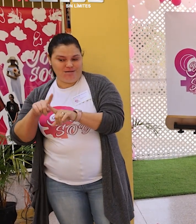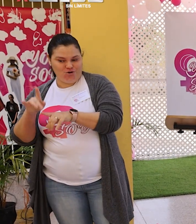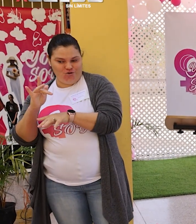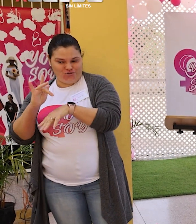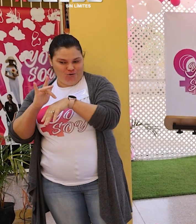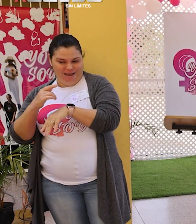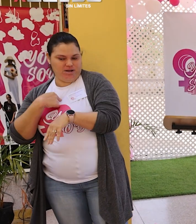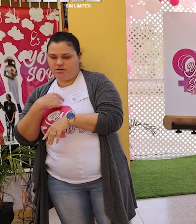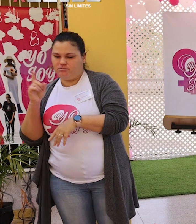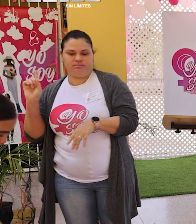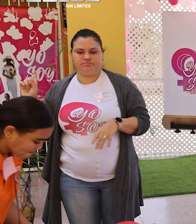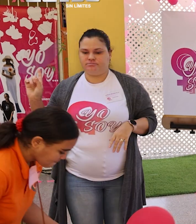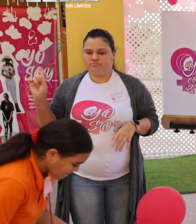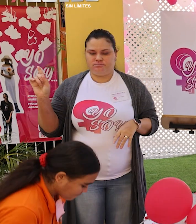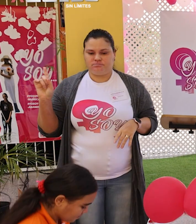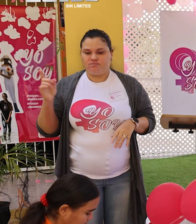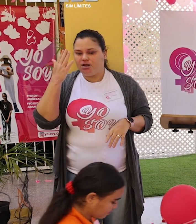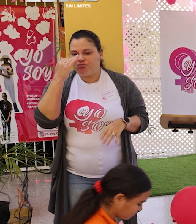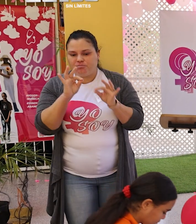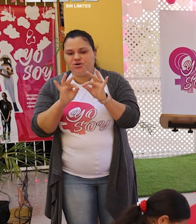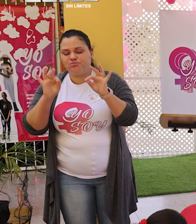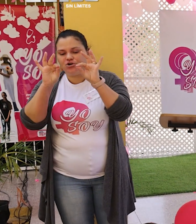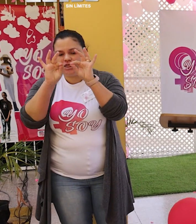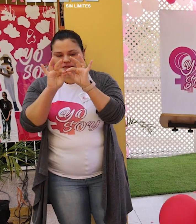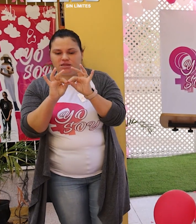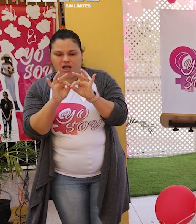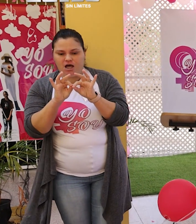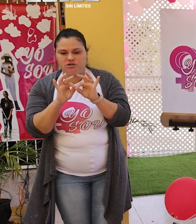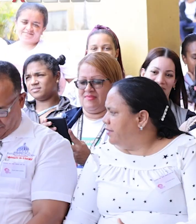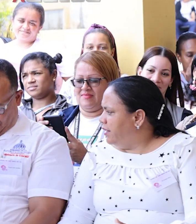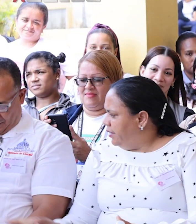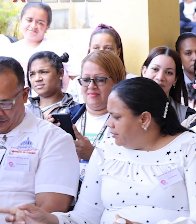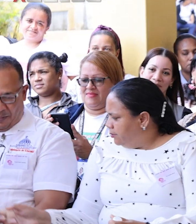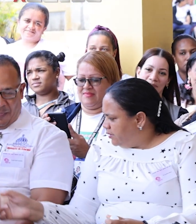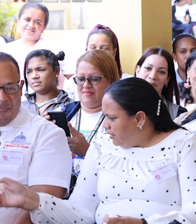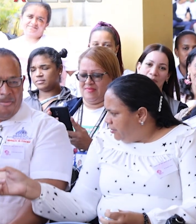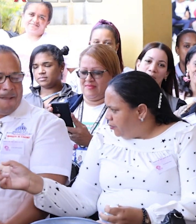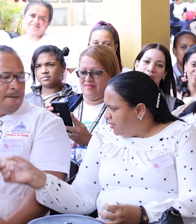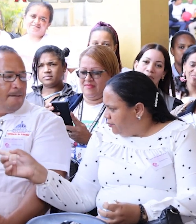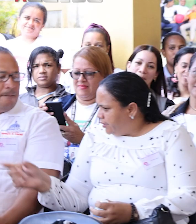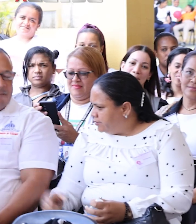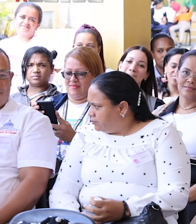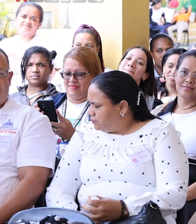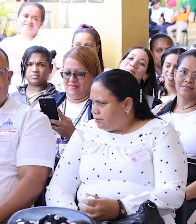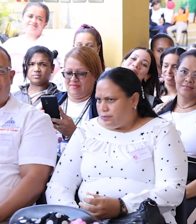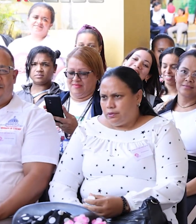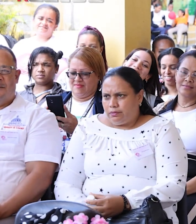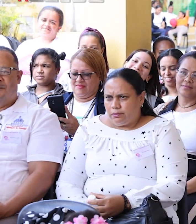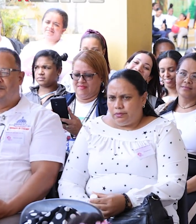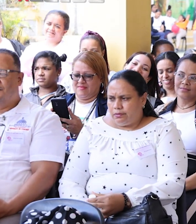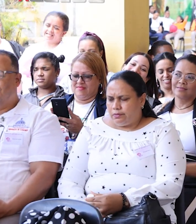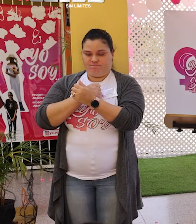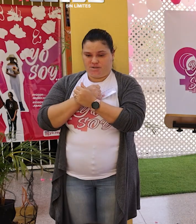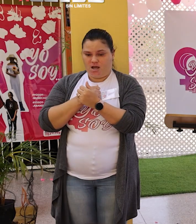porque es que mi amor propio yo no te lo puedo poner a ti como chico en bandejas plata Es que mi amor propio